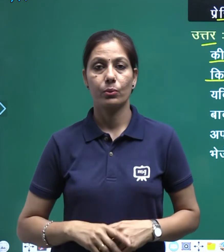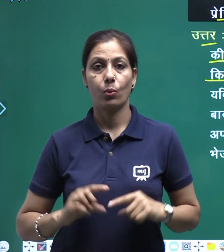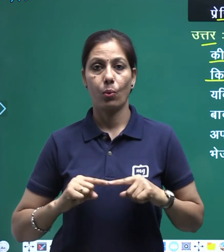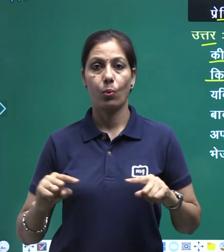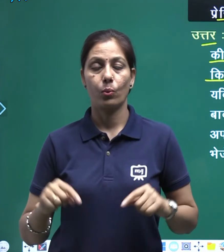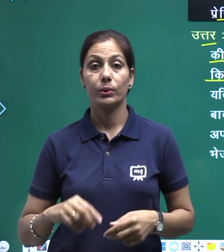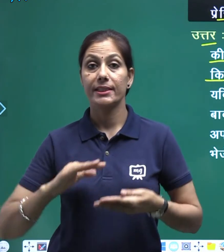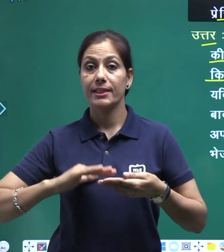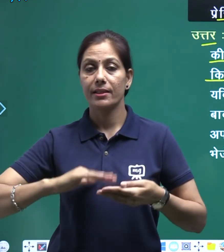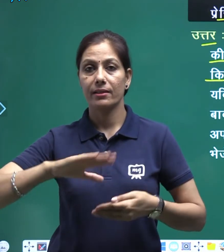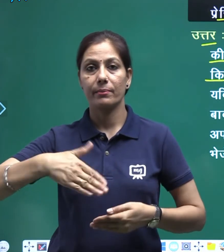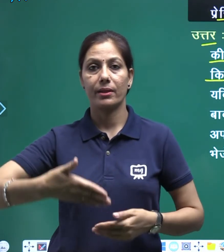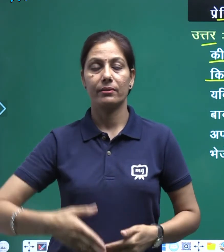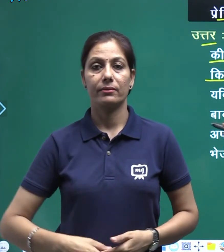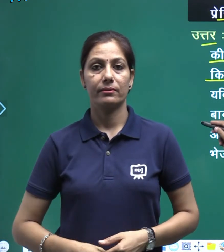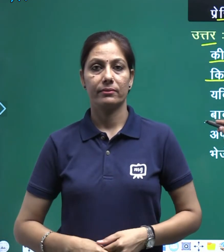शादी के बाद